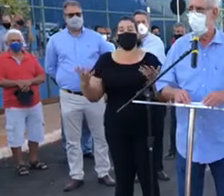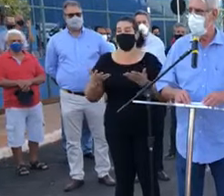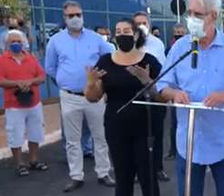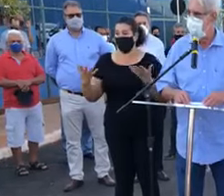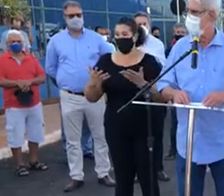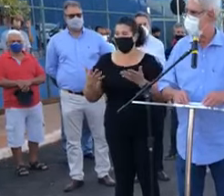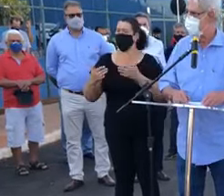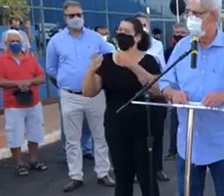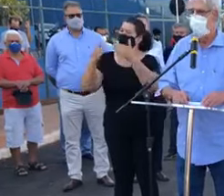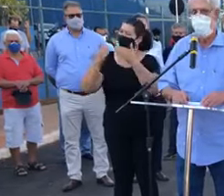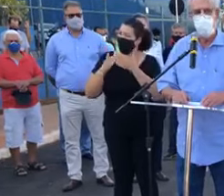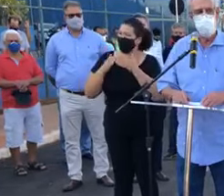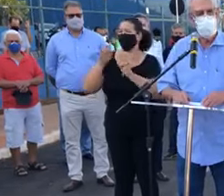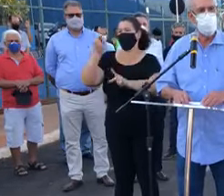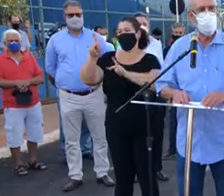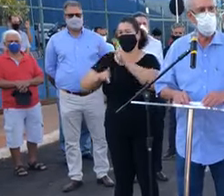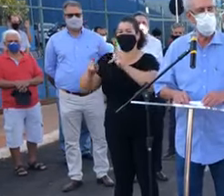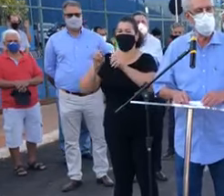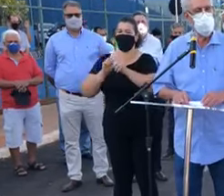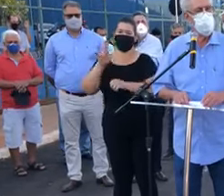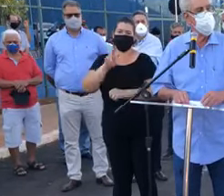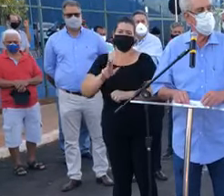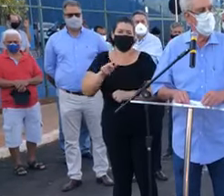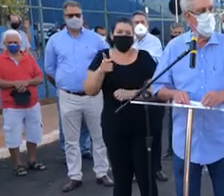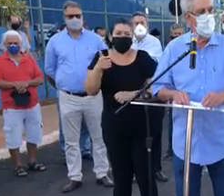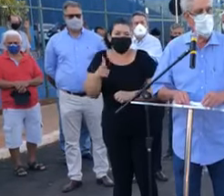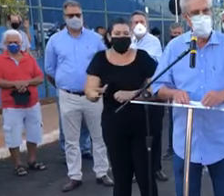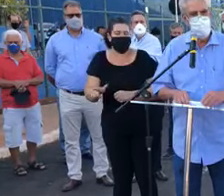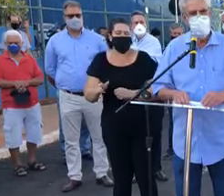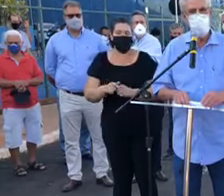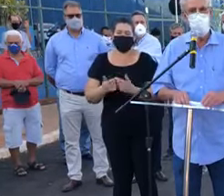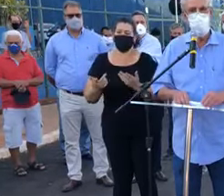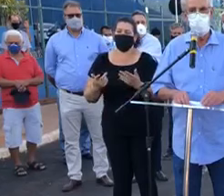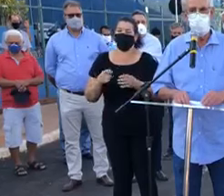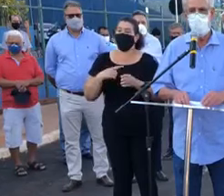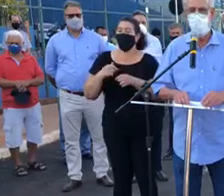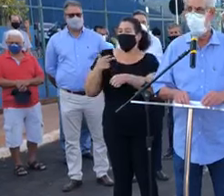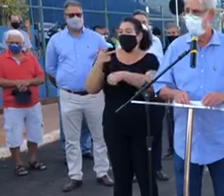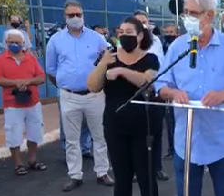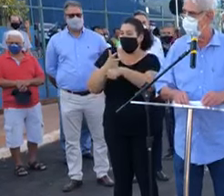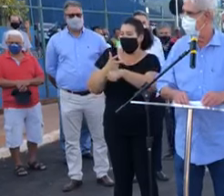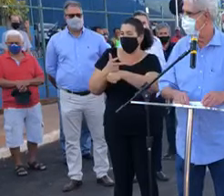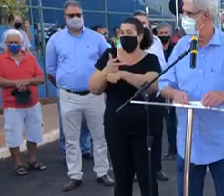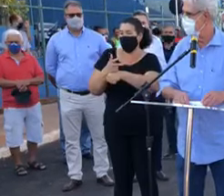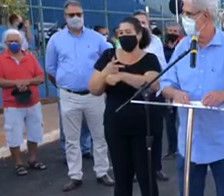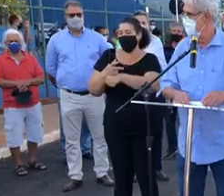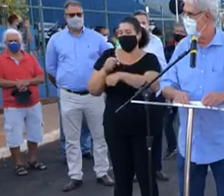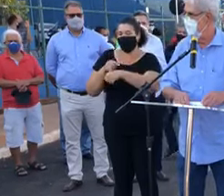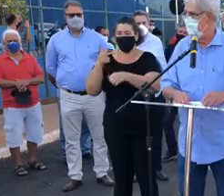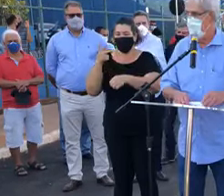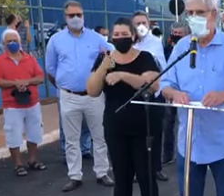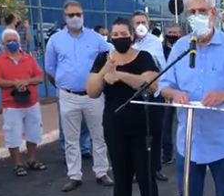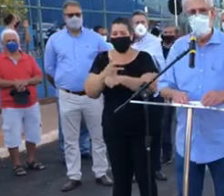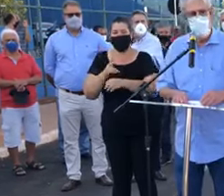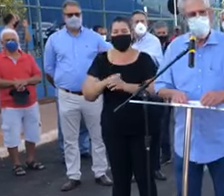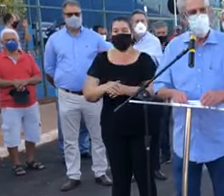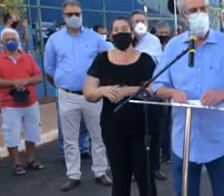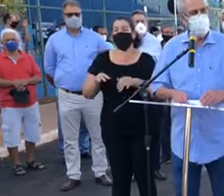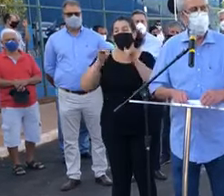hoje eu vou fazer um apelo ao nosso povo de Uberlândia mais uma vez, num vídeo que vou gravar daqui a pouco.